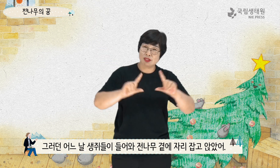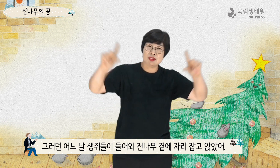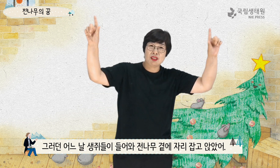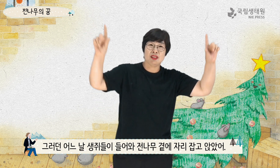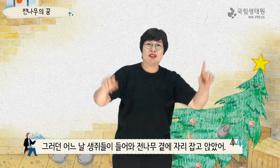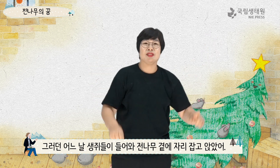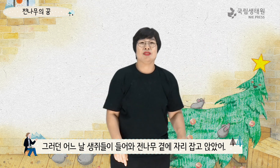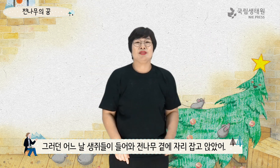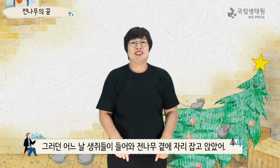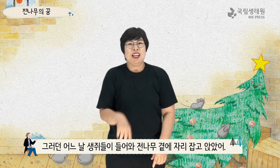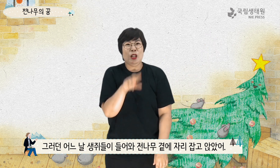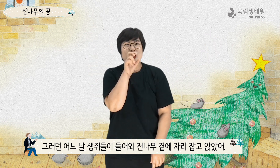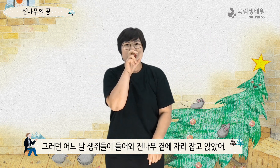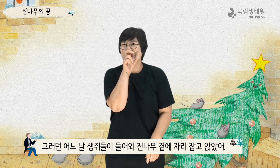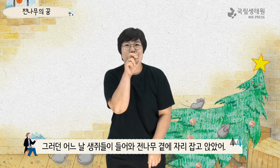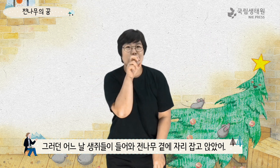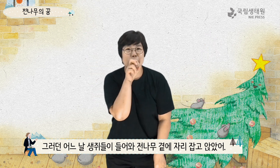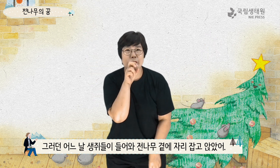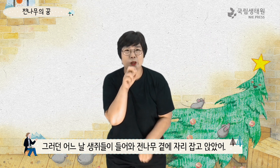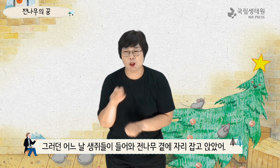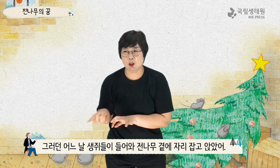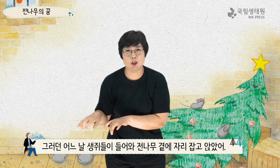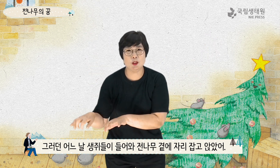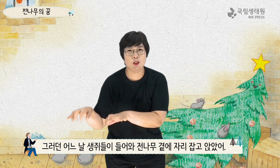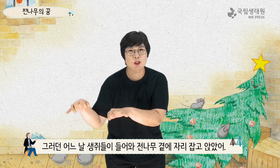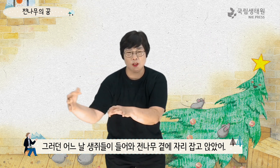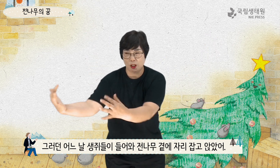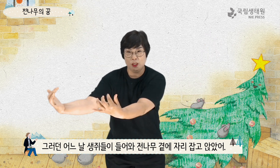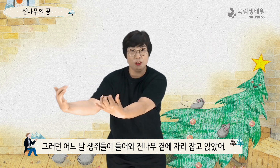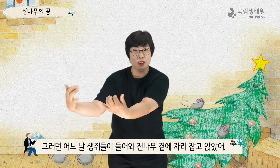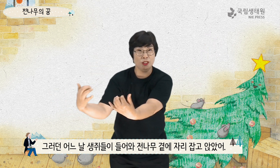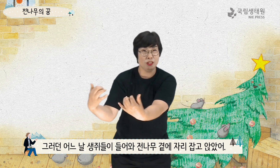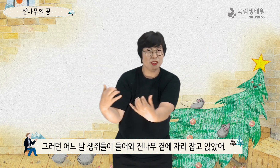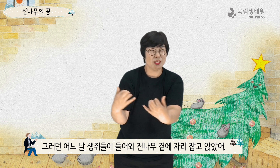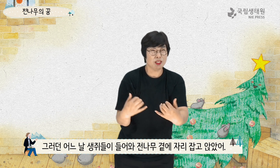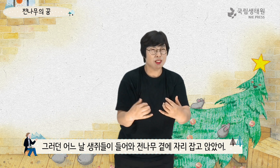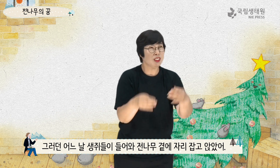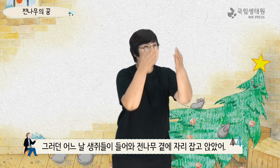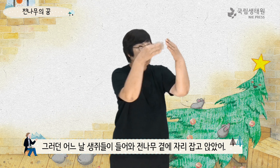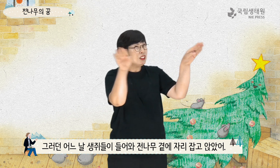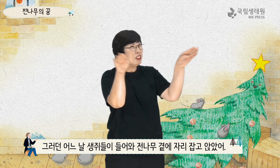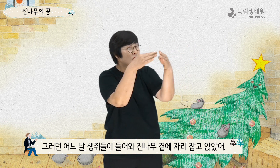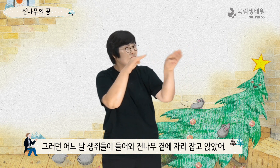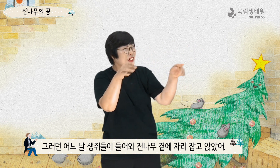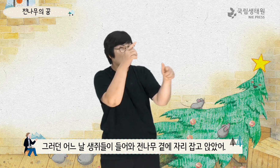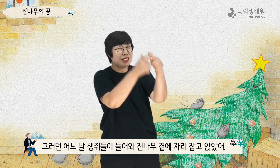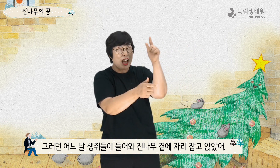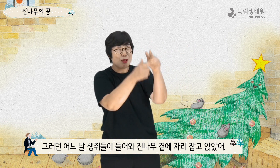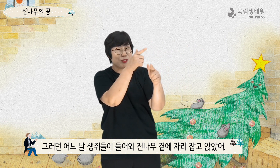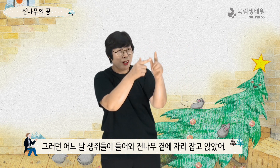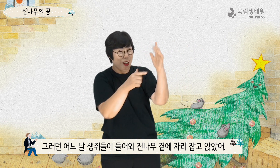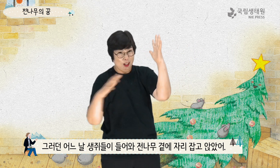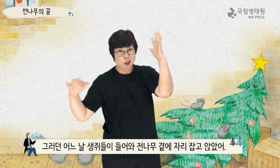그러던 어느 날 생쥐들이 들어와 전나무 곁에 자리 잡고 앉았어.